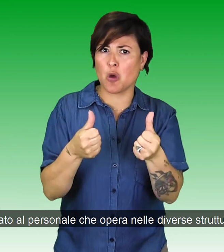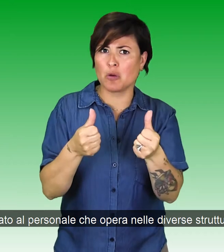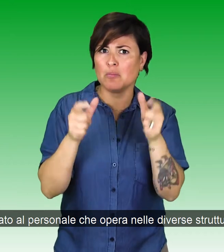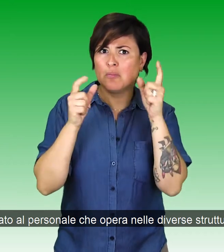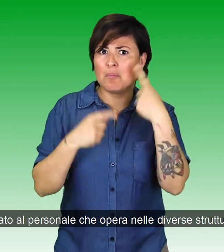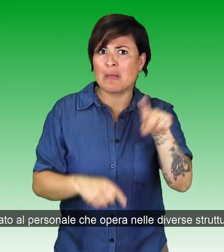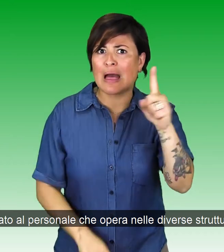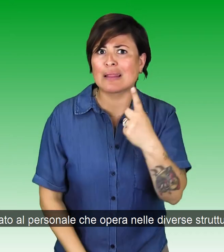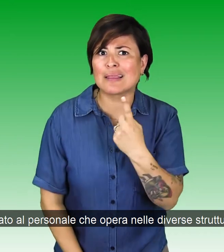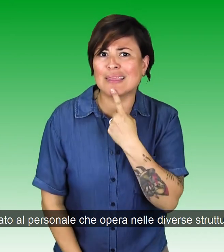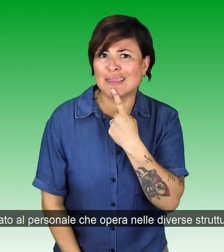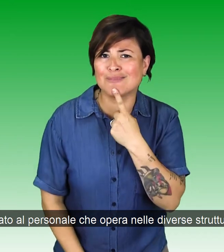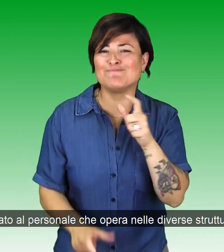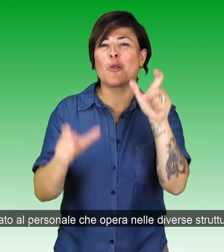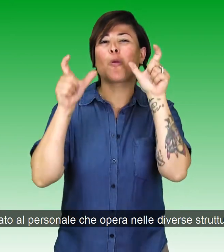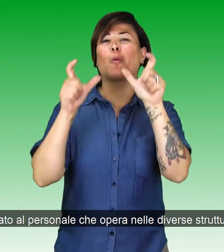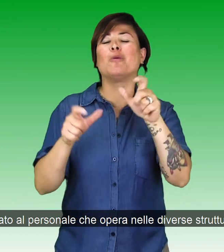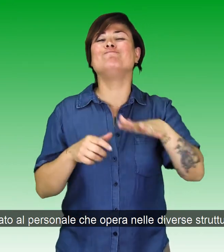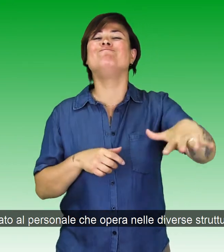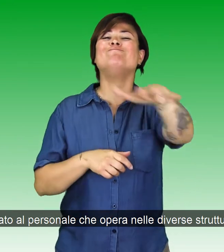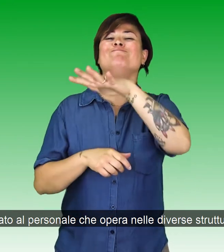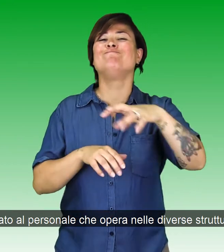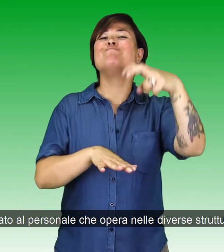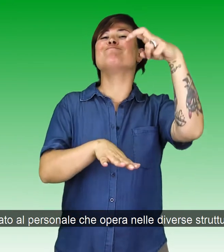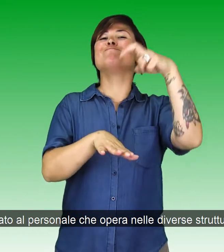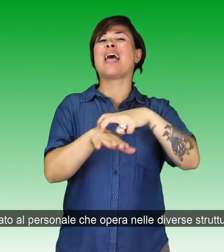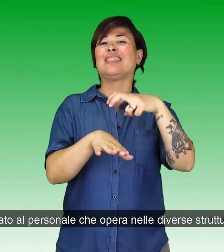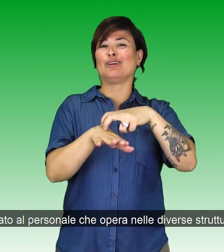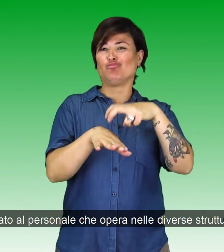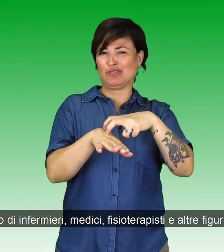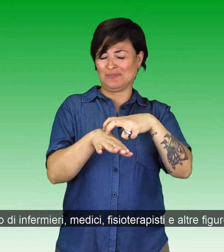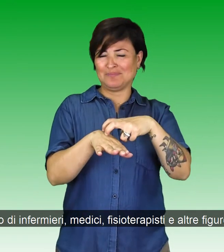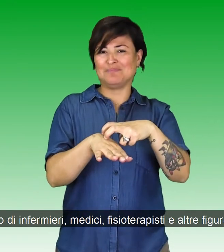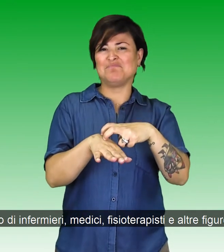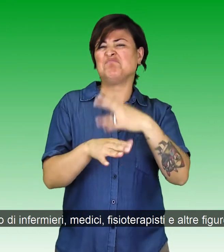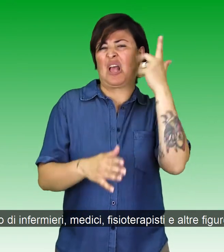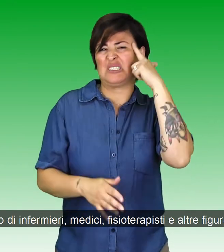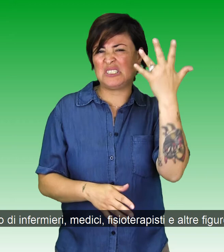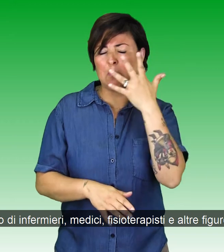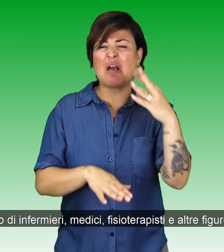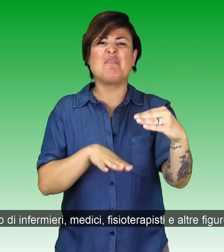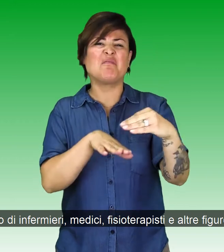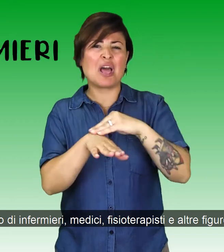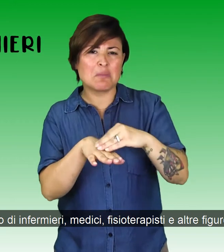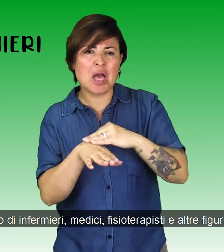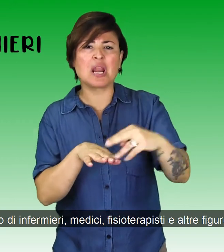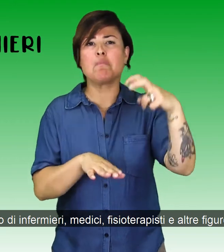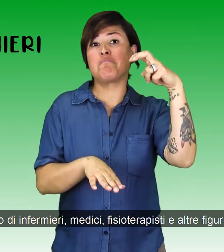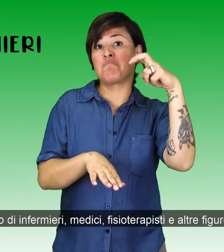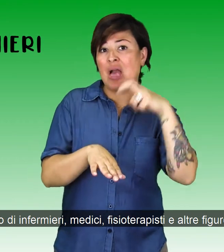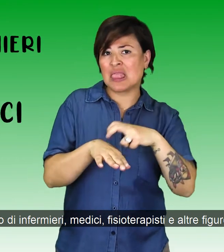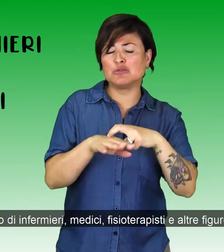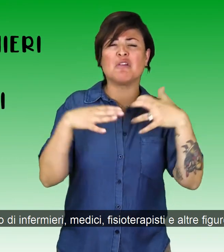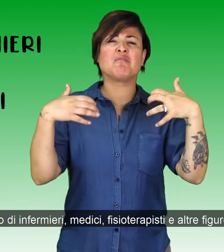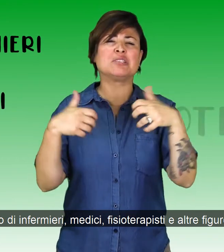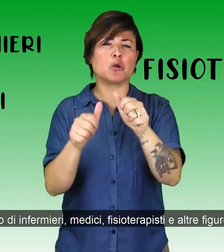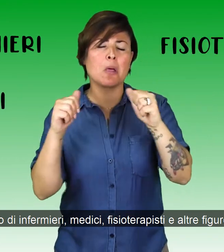dedicato al personale che opera nelle diverse strutture sanitarie. Parliamo di infermieri, medici, fisioterapisti e altre figure